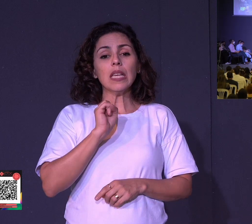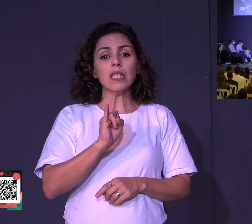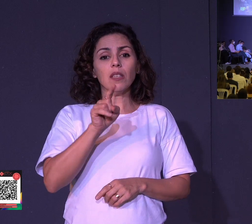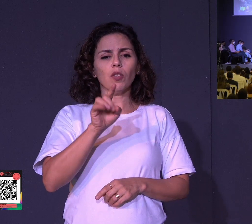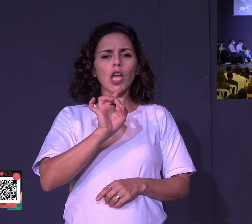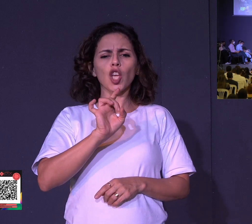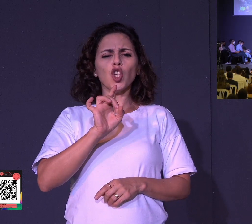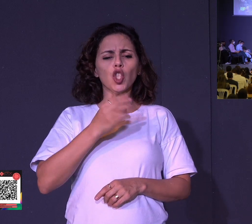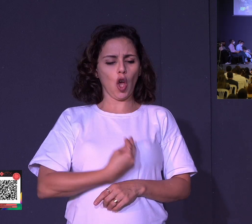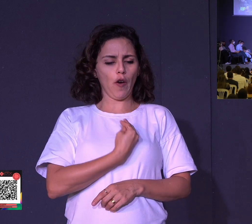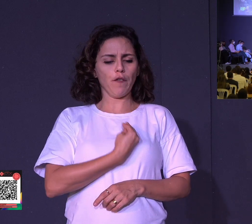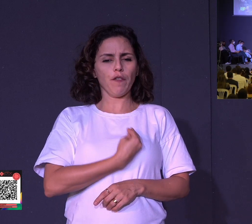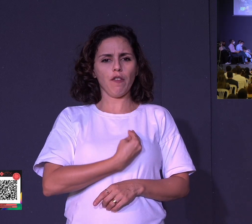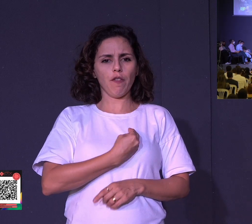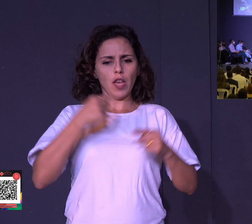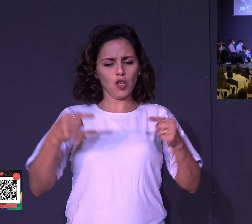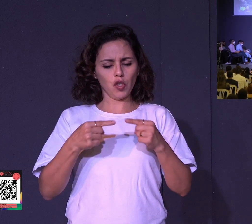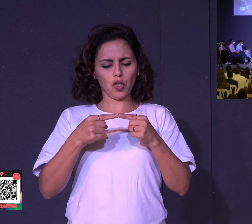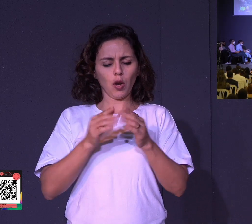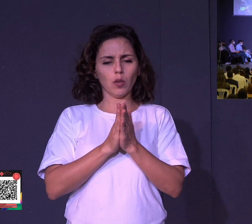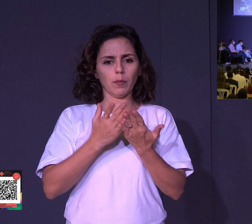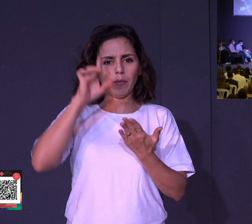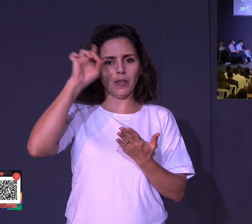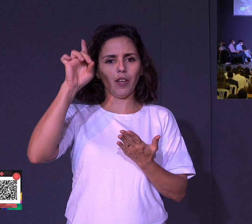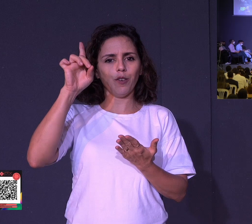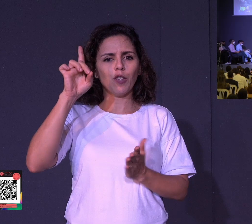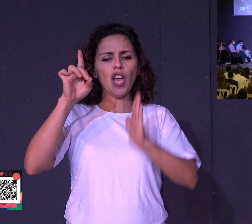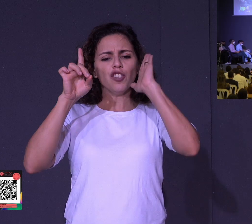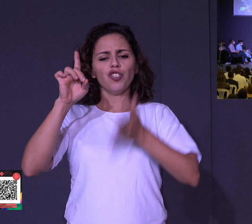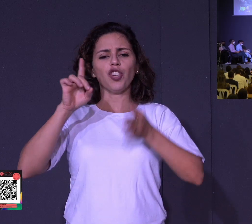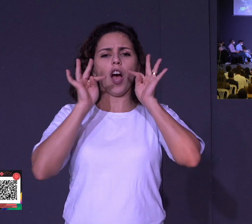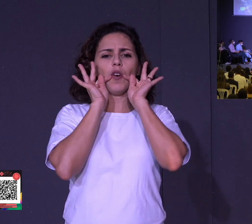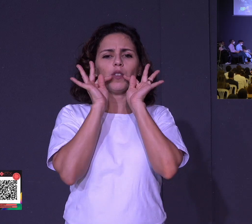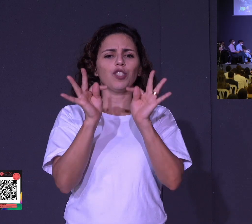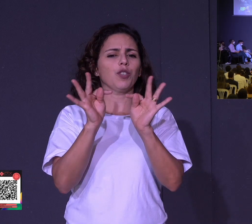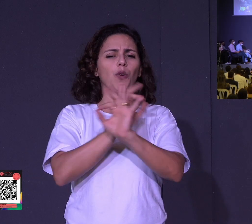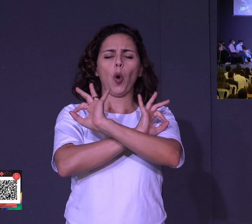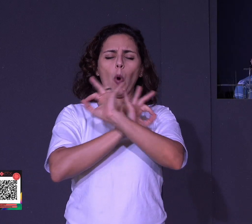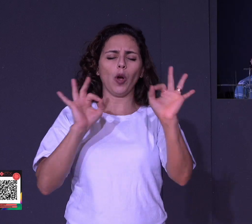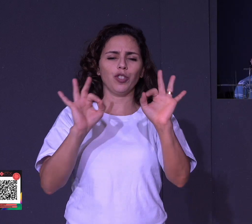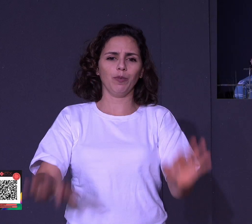Paulo diz ainda, no cuidado com a mente, tudo o que for de boa fama.